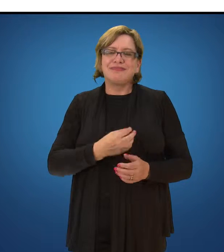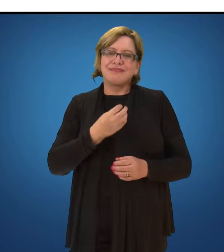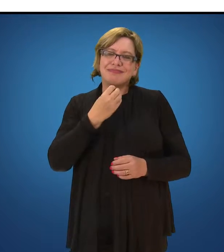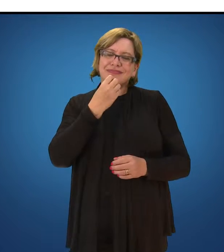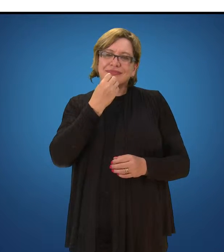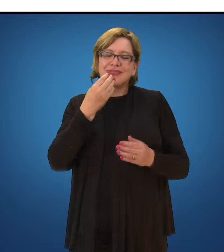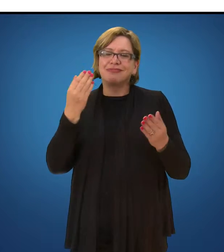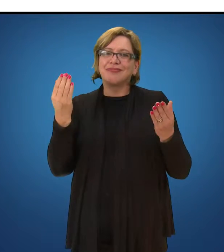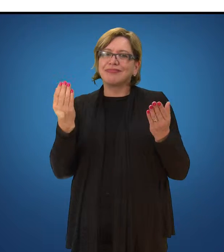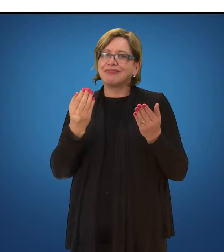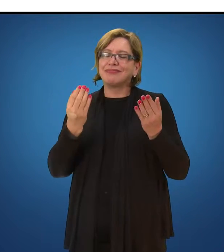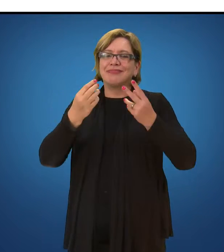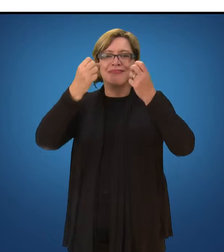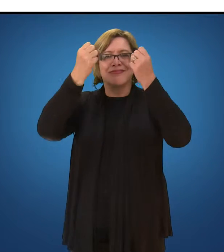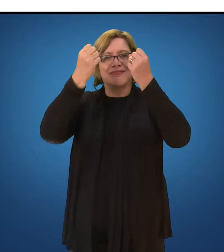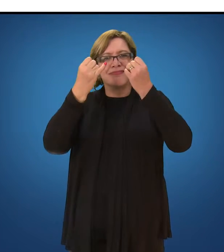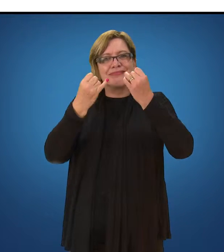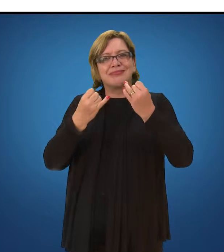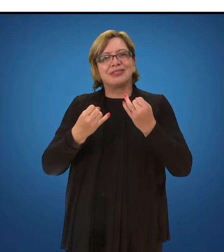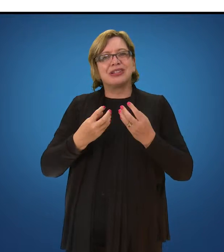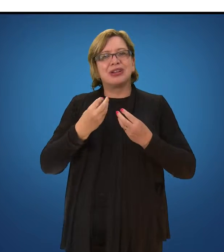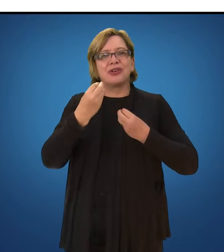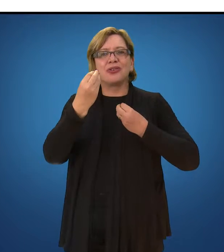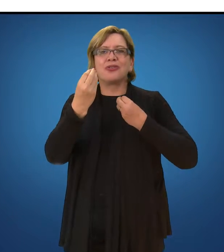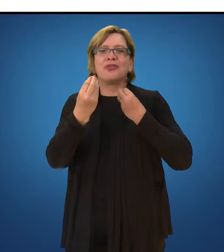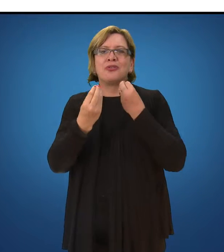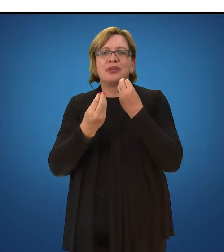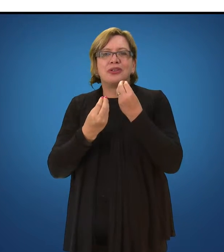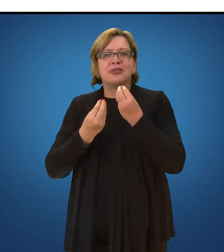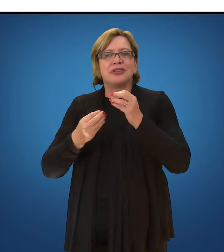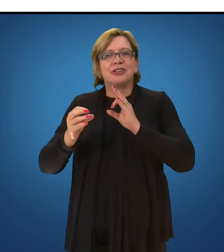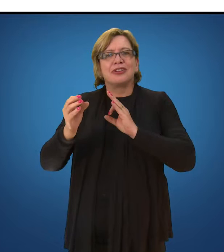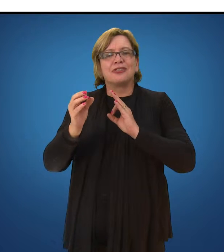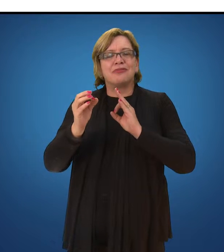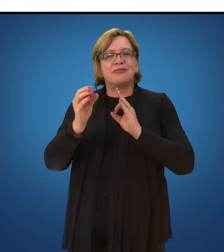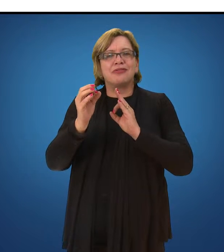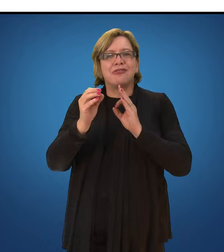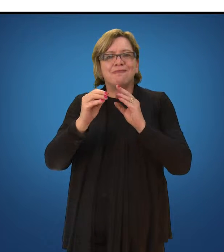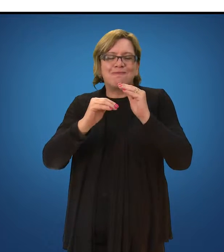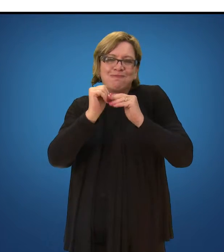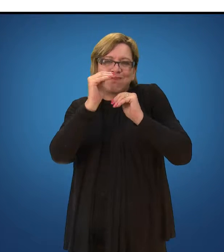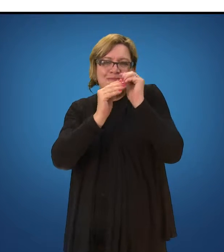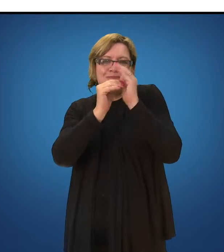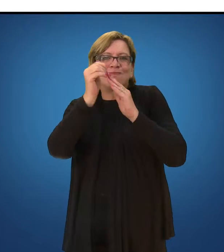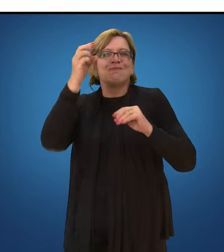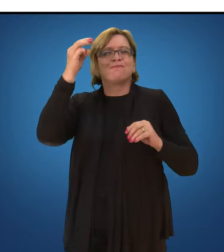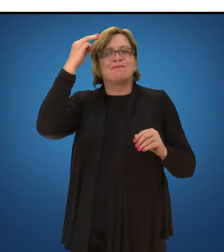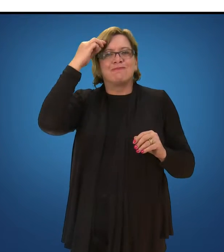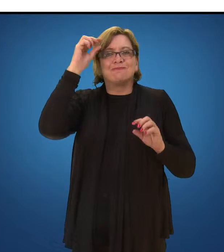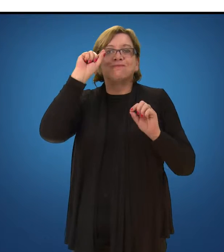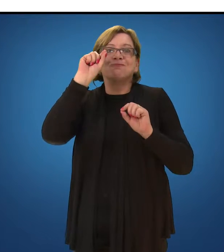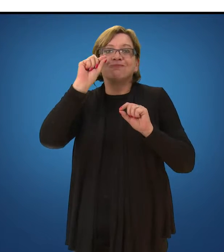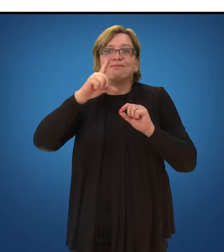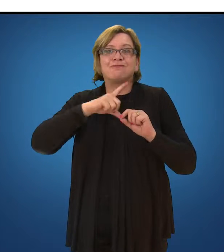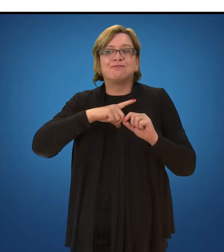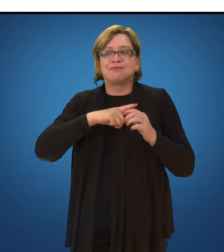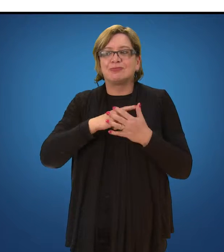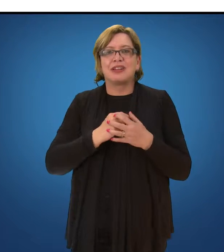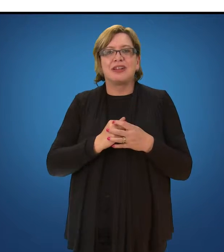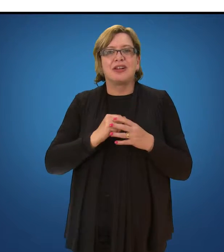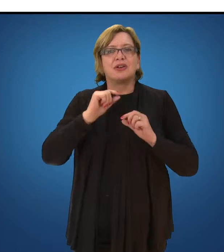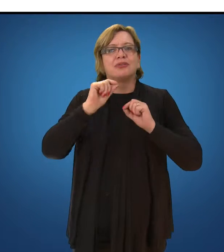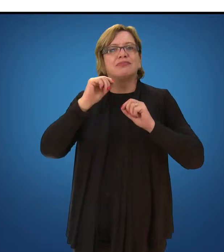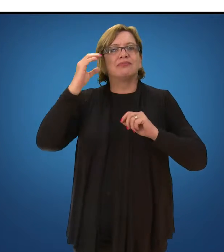vamos ver agora como é que se constitui de fato a memória, o que está envolvido nessa ideia de memória. O